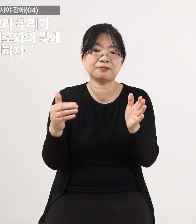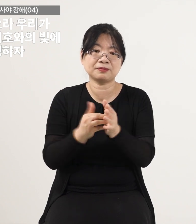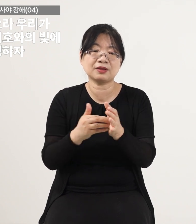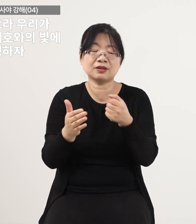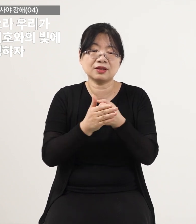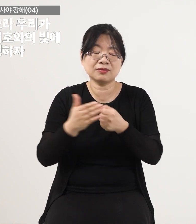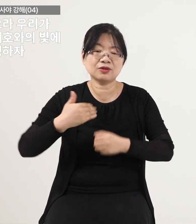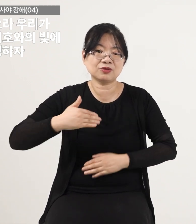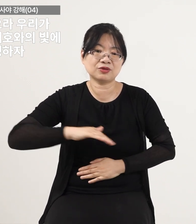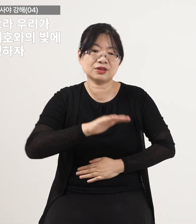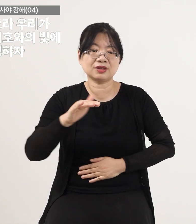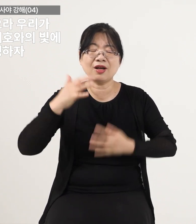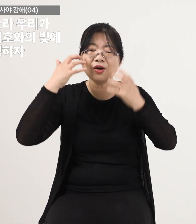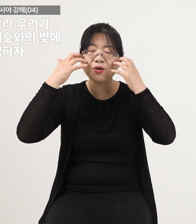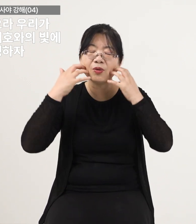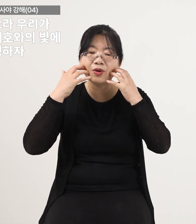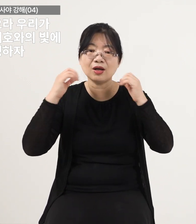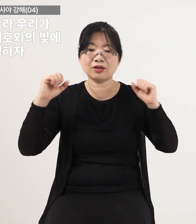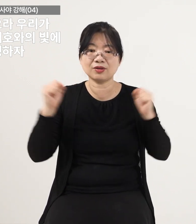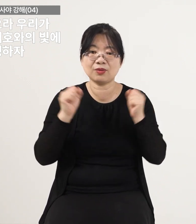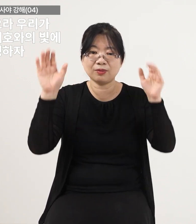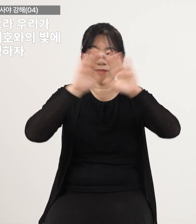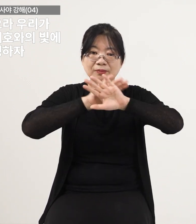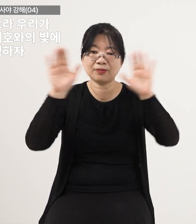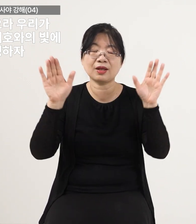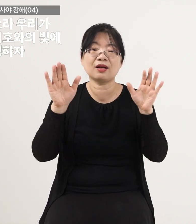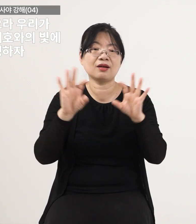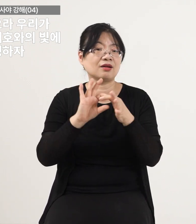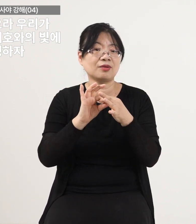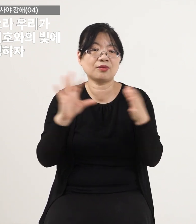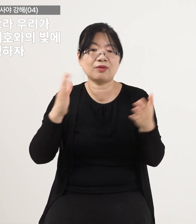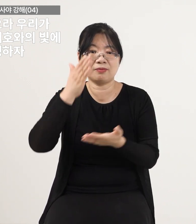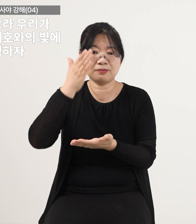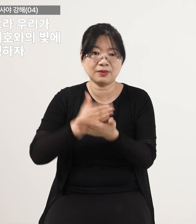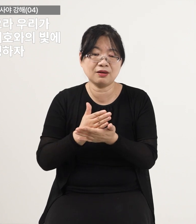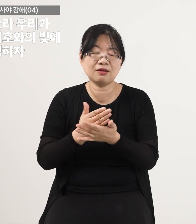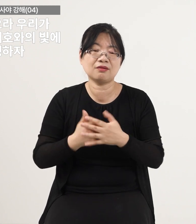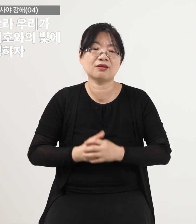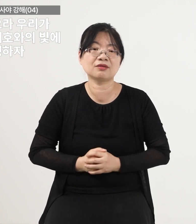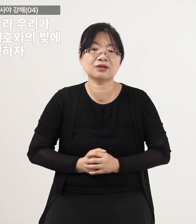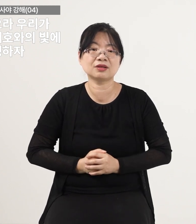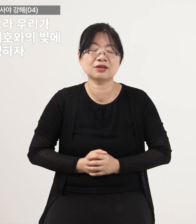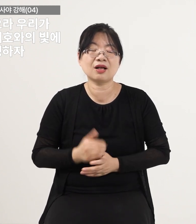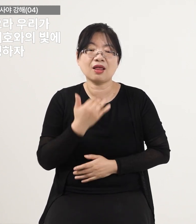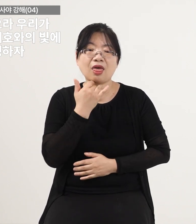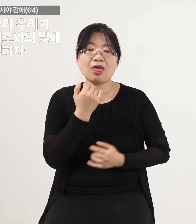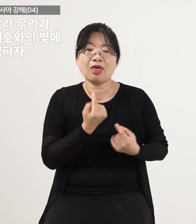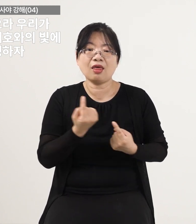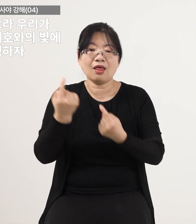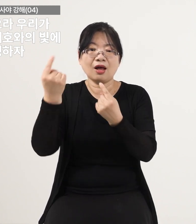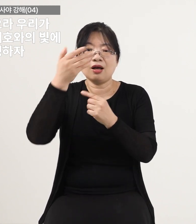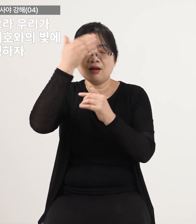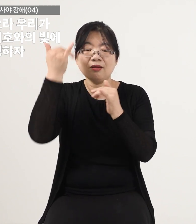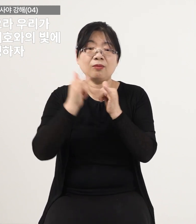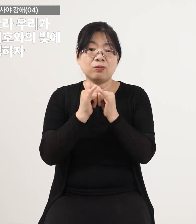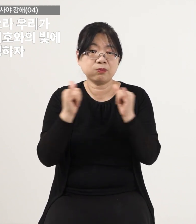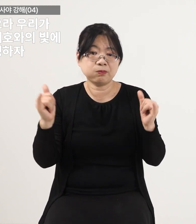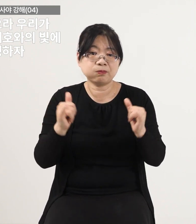우리는 여름이고 겨울이고 밤낮 구분하지 않고 연세 드신 분이나